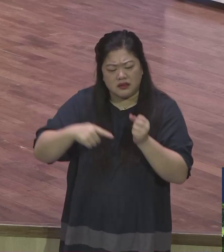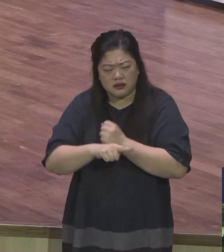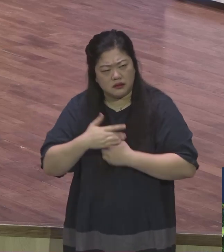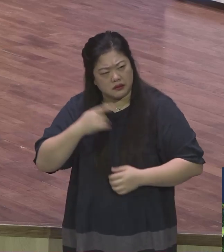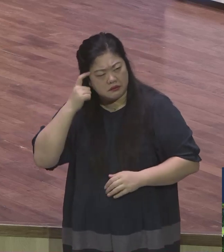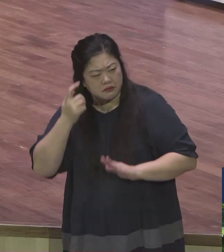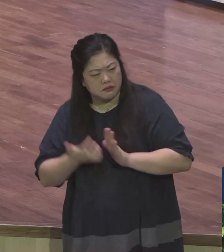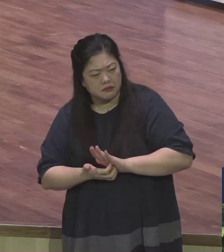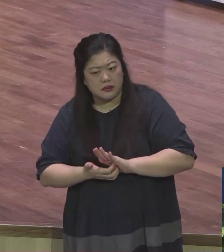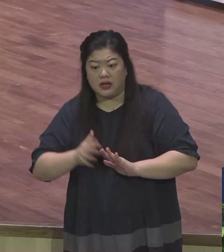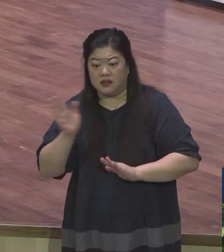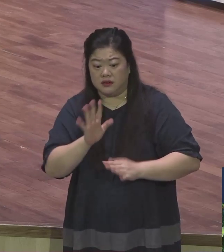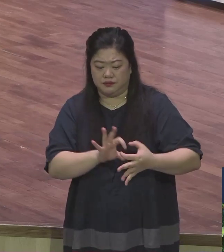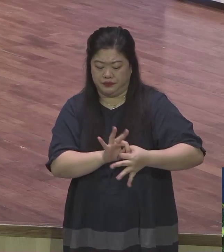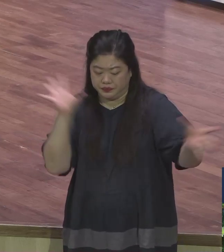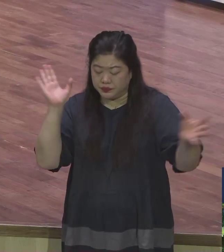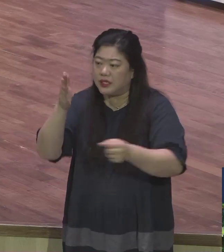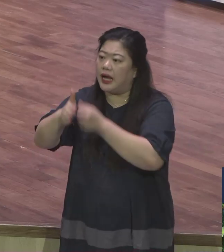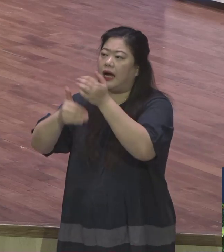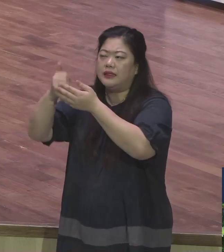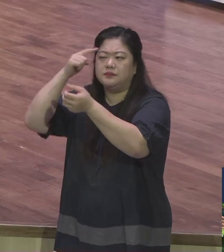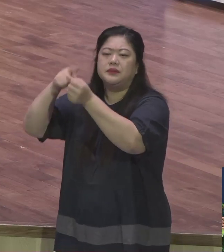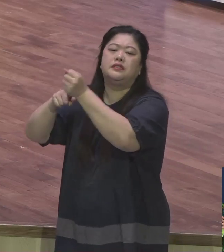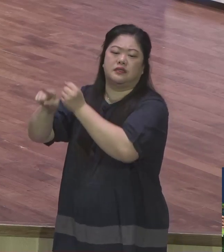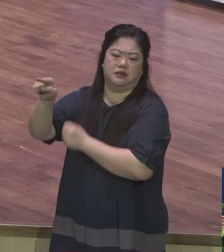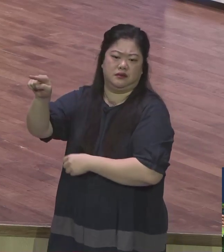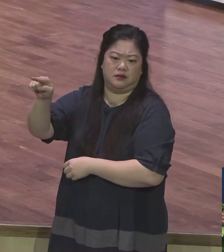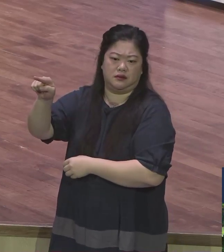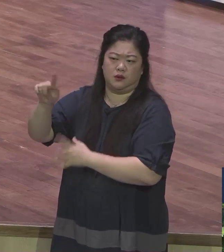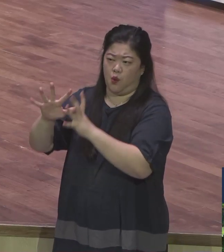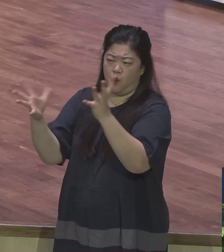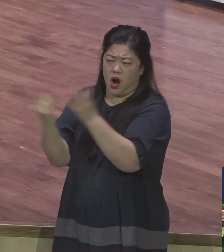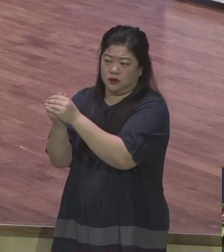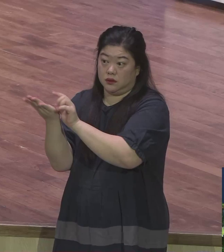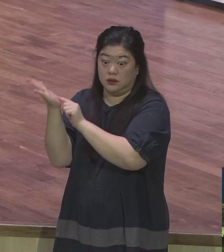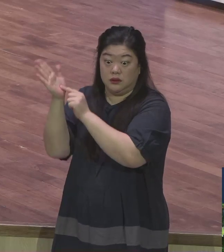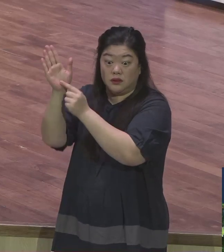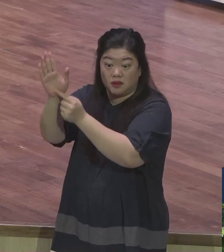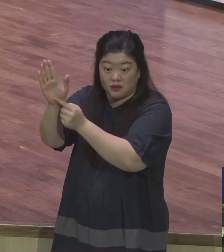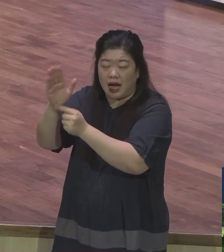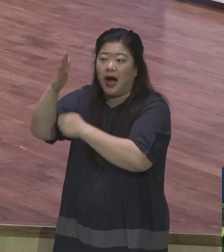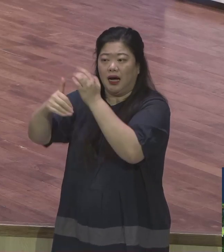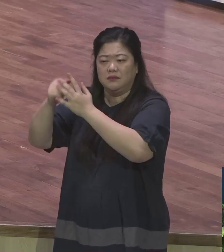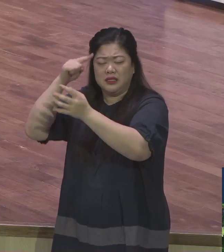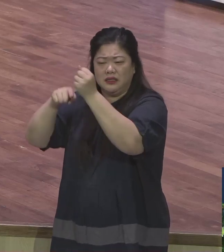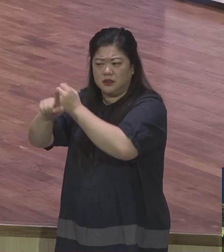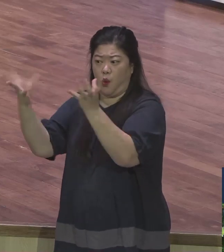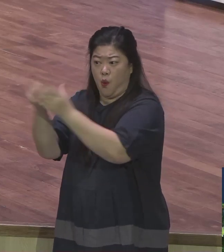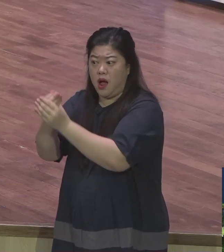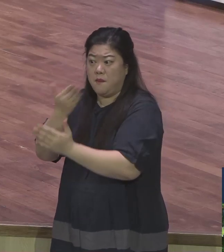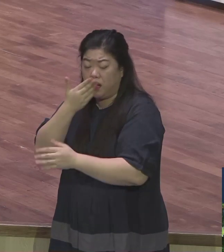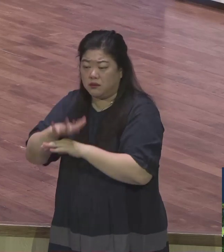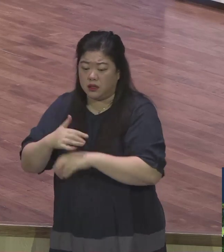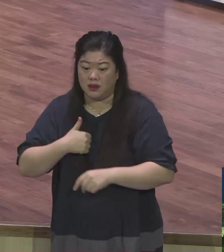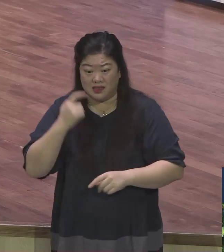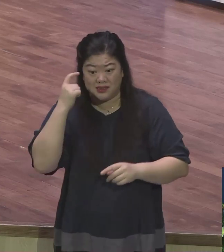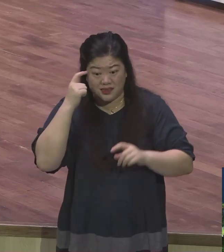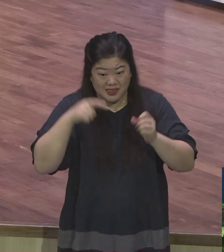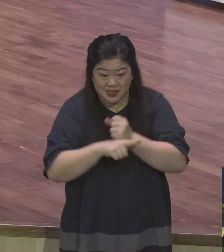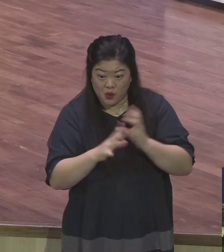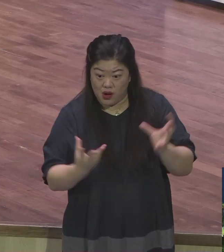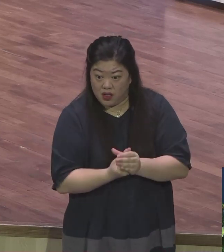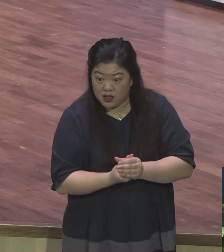왜 하나님이 원하는 뜻만이 완전하게 서기 때문에 나머지 다 무너집니다. 되는 것 해도 되는 것 아니에요. 다